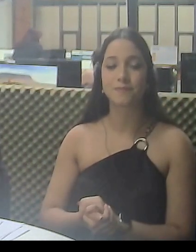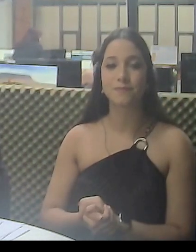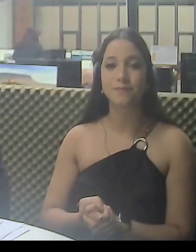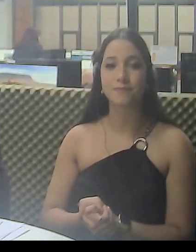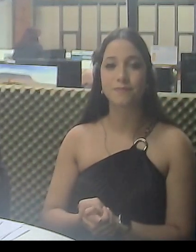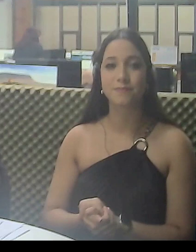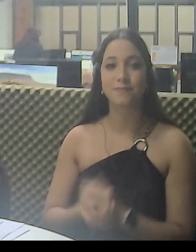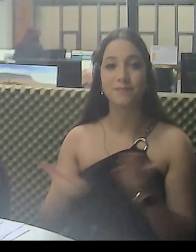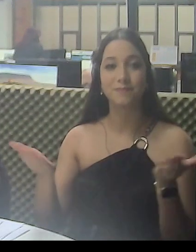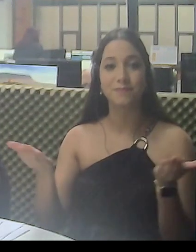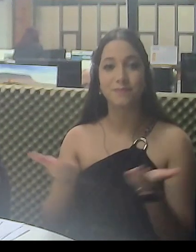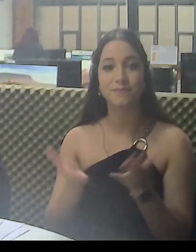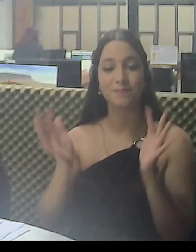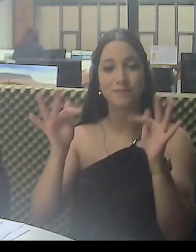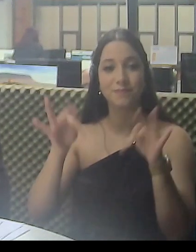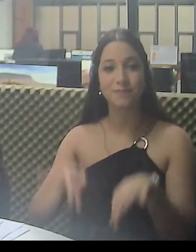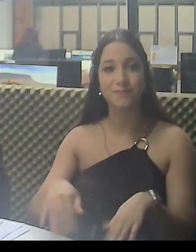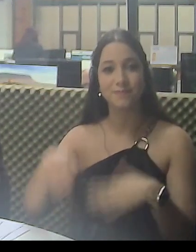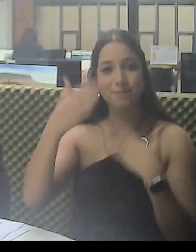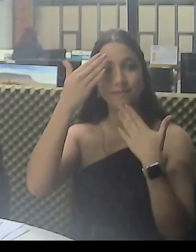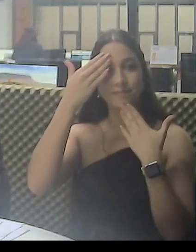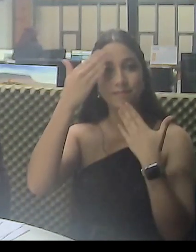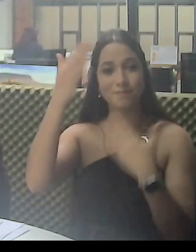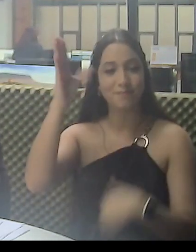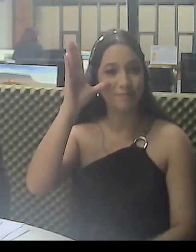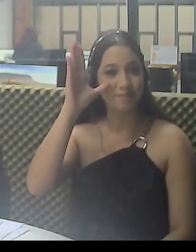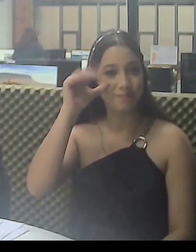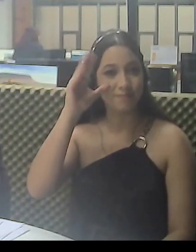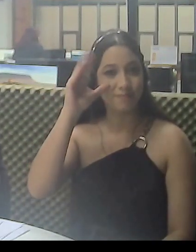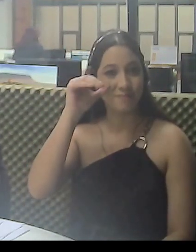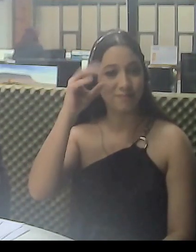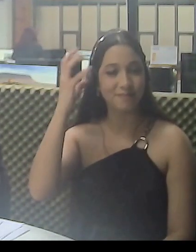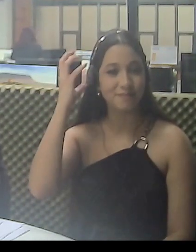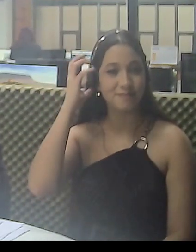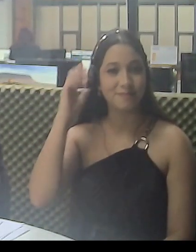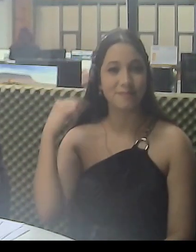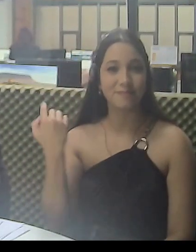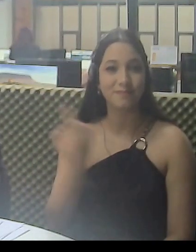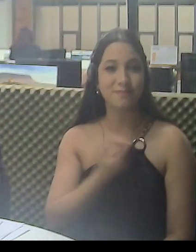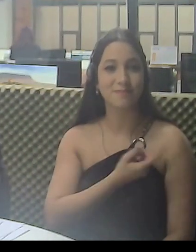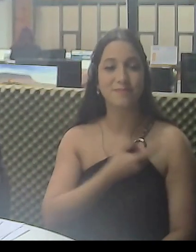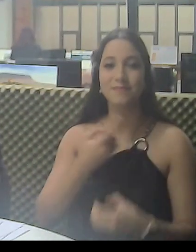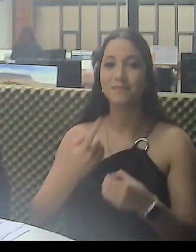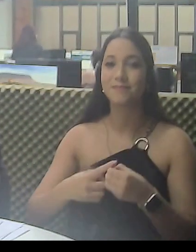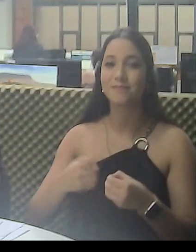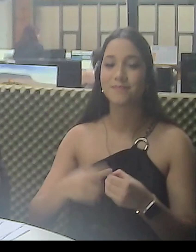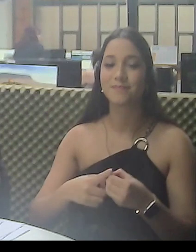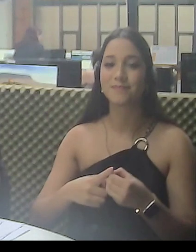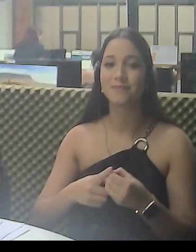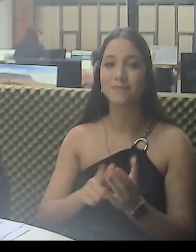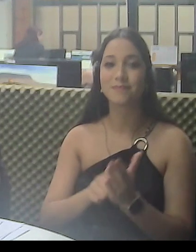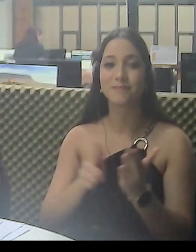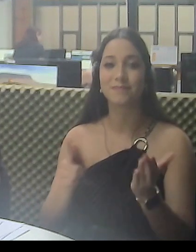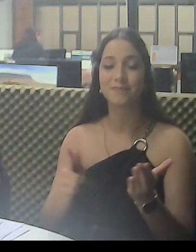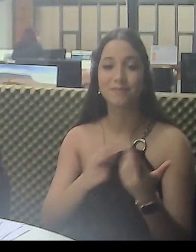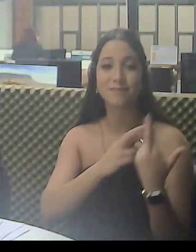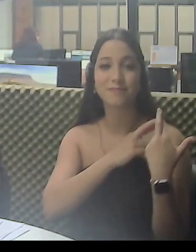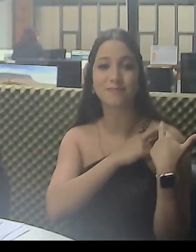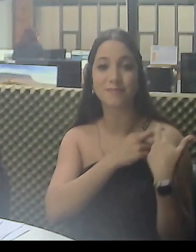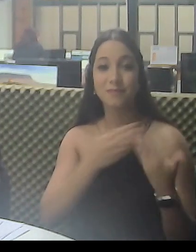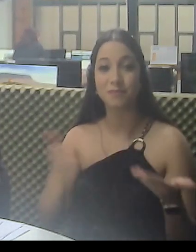notícias. A edição de hoje fica por aqui. Obrigada pela sua audiência. Rádio Nossa Cidade.